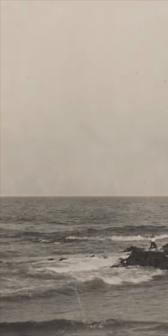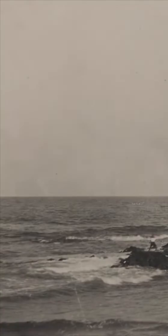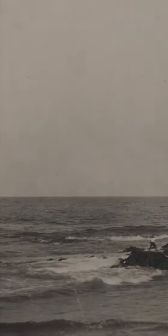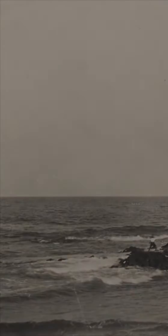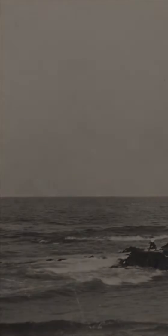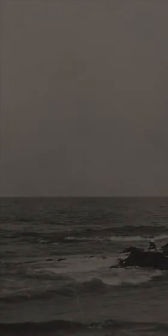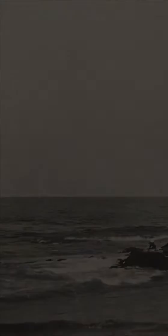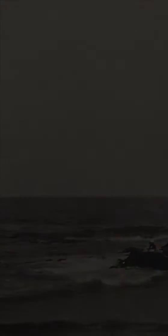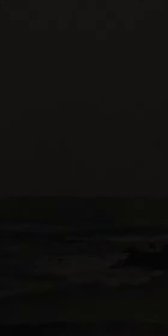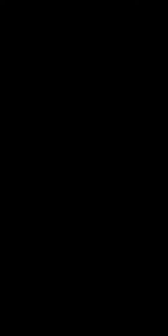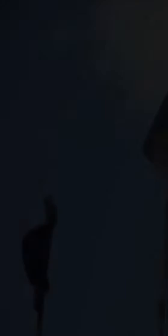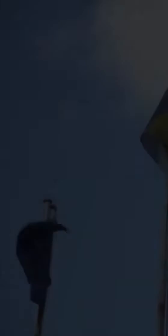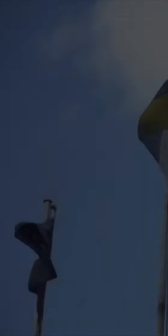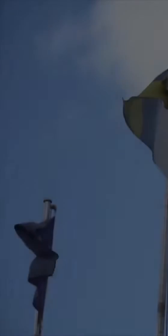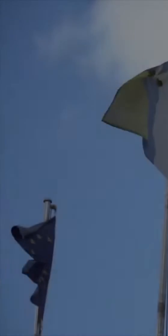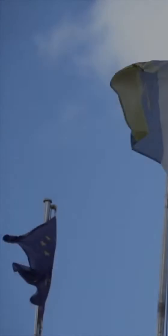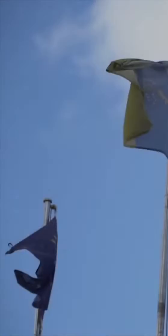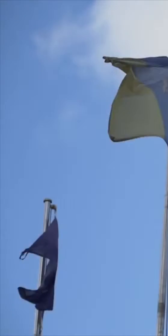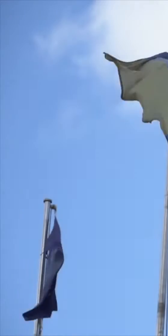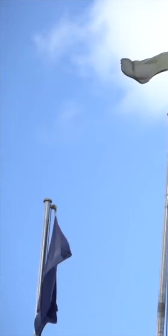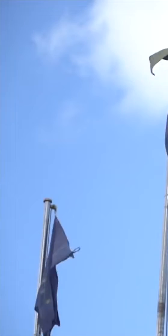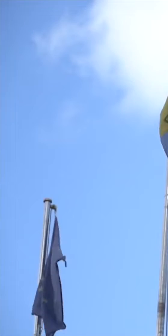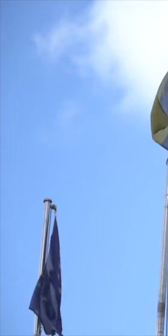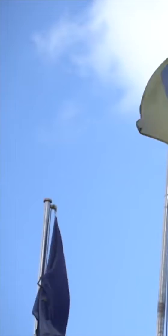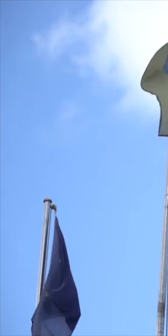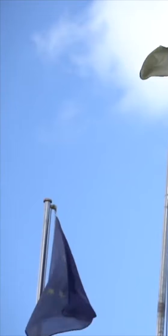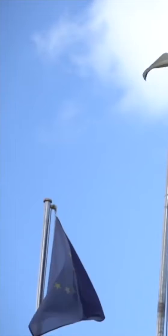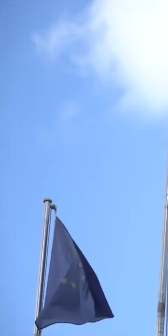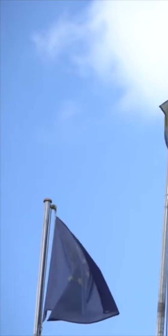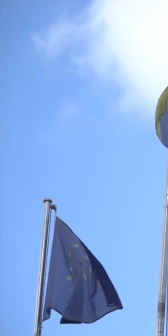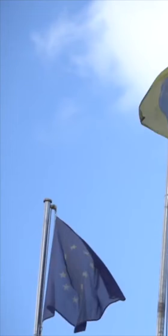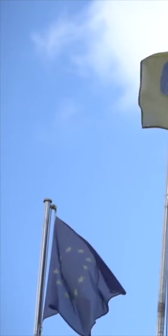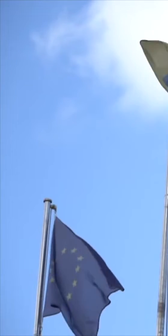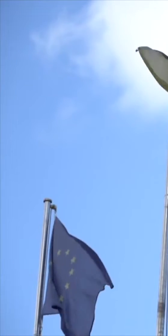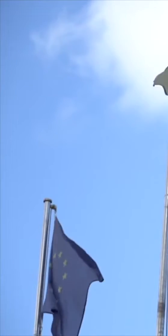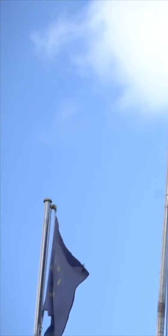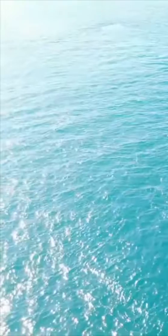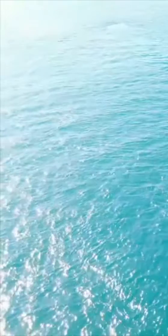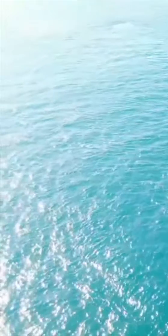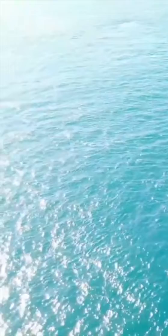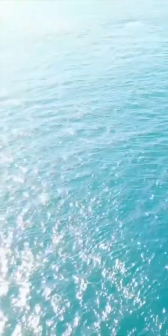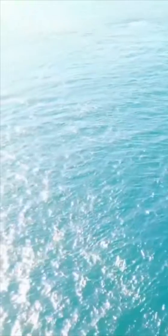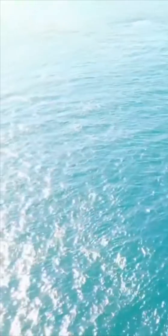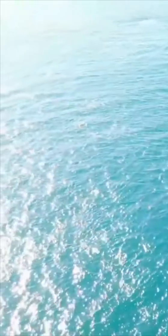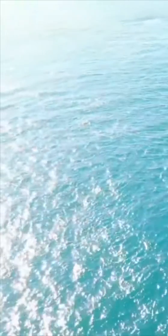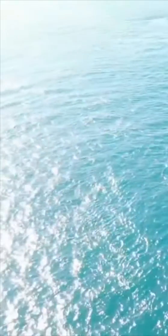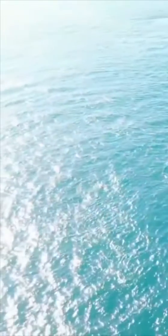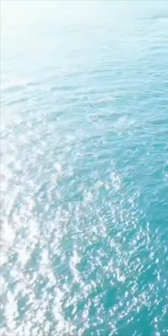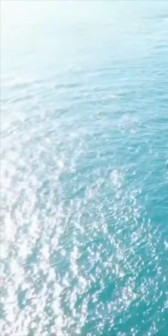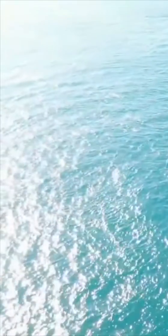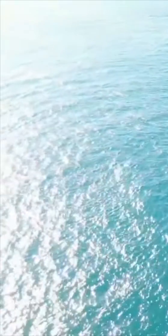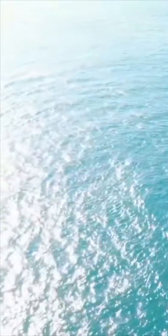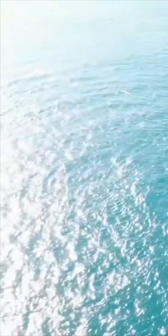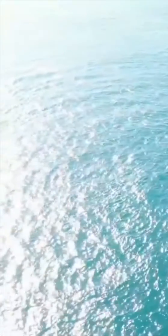del barrio de San Cristóbal. 84 años después, se crea la Federación de Vela Latina de Botes, una institución que ha